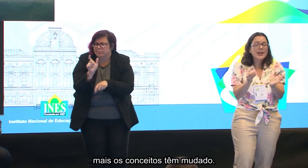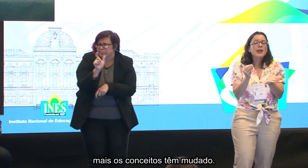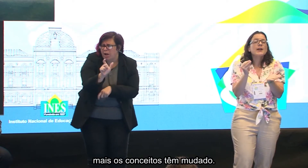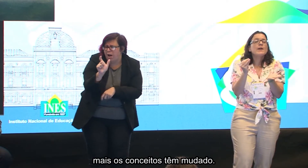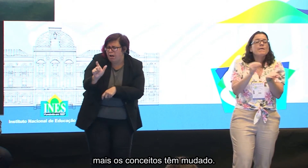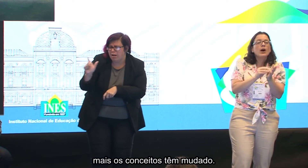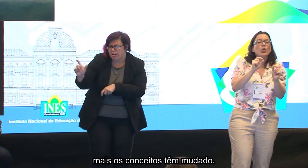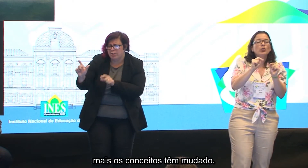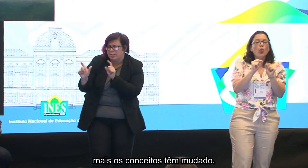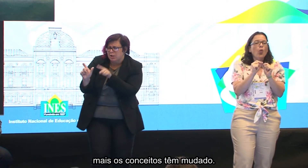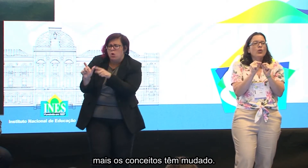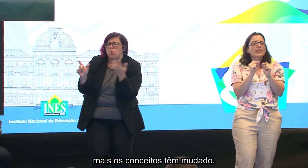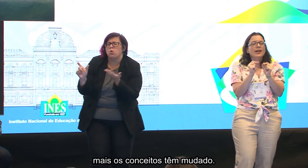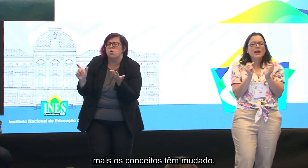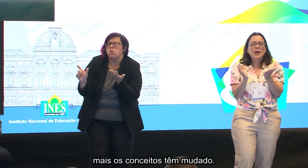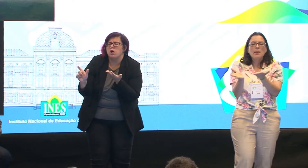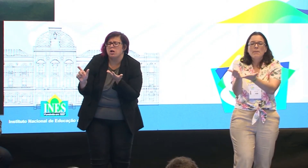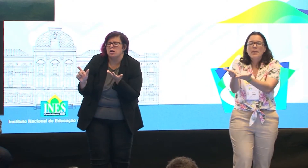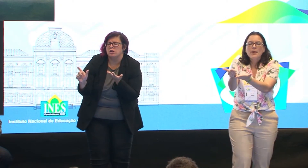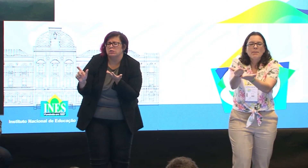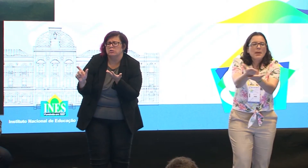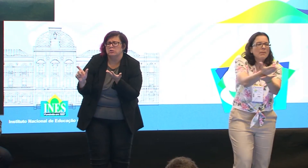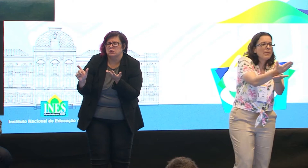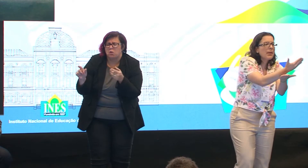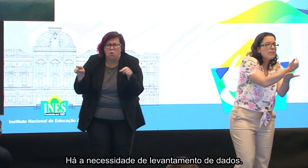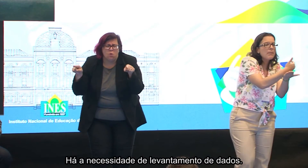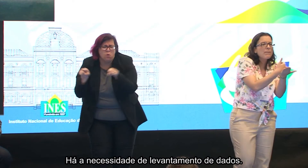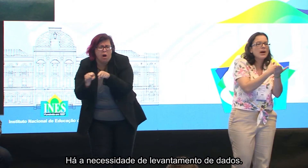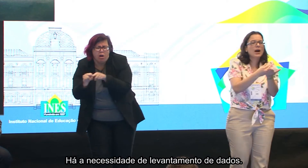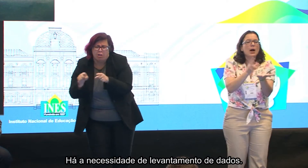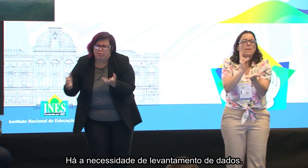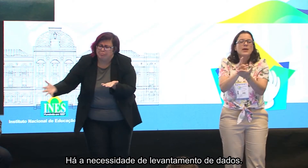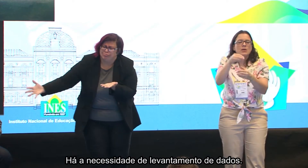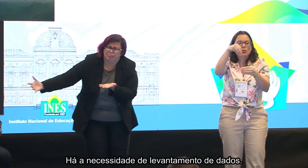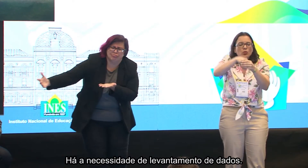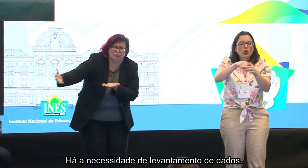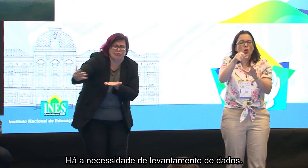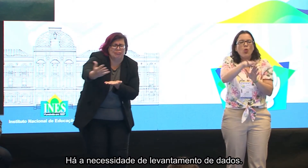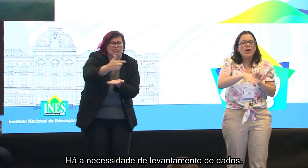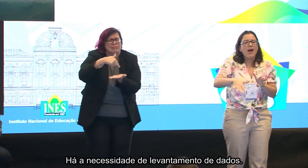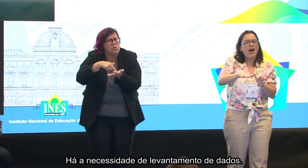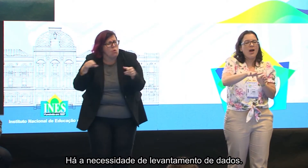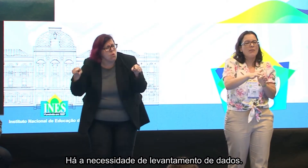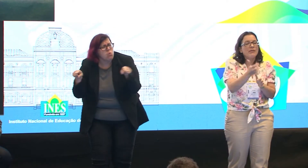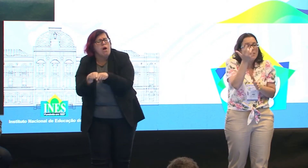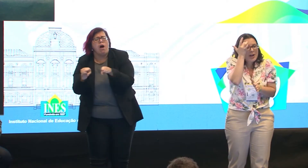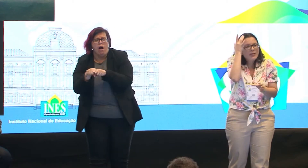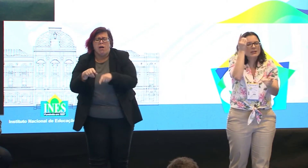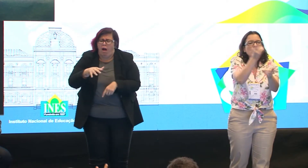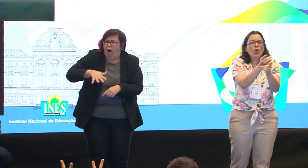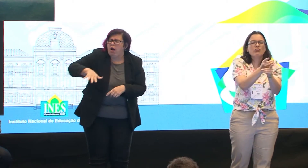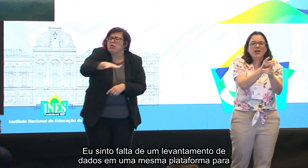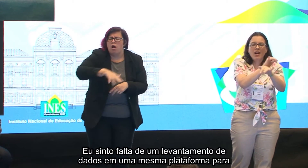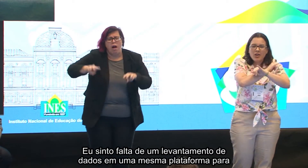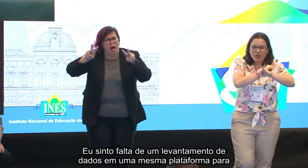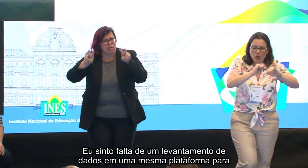mas os conceitos têm mudado. Mas há necessidade de levantamento de dados. Eu sinto